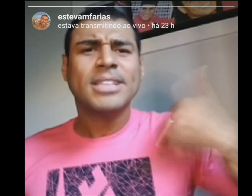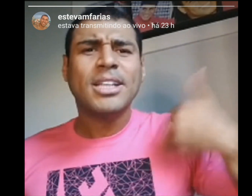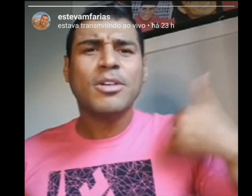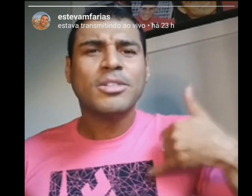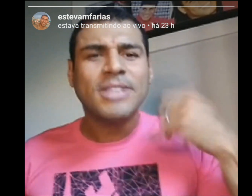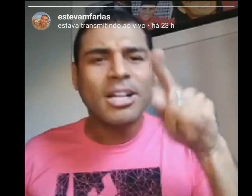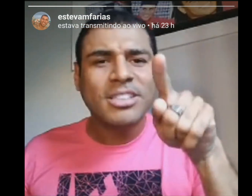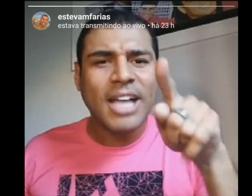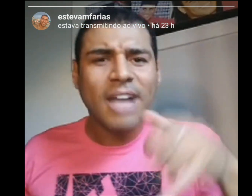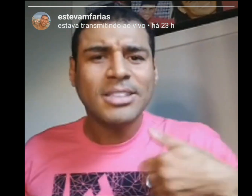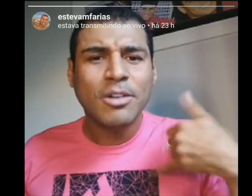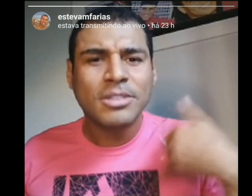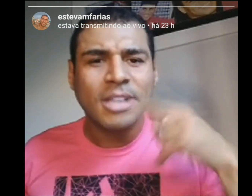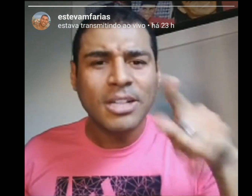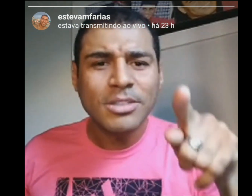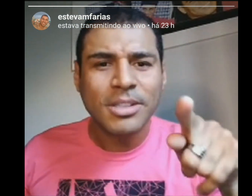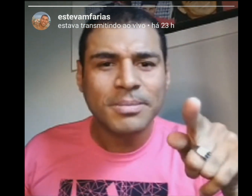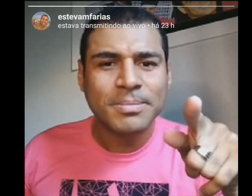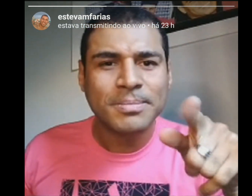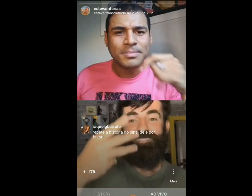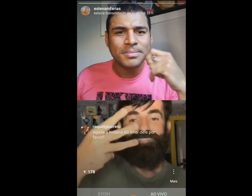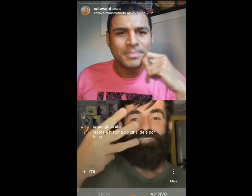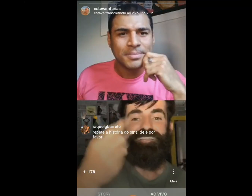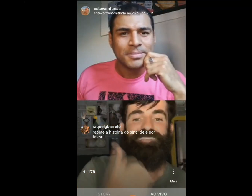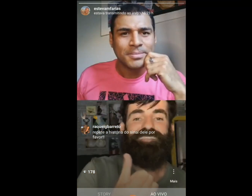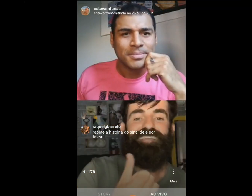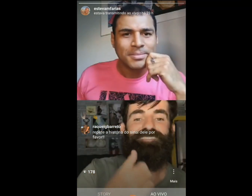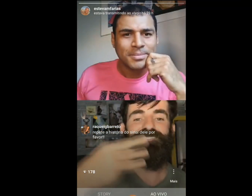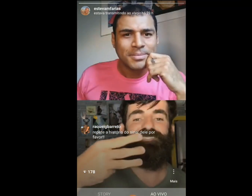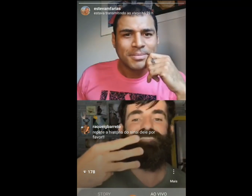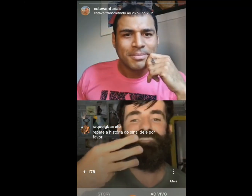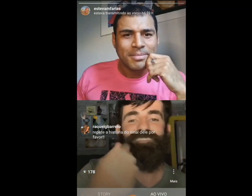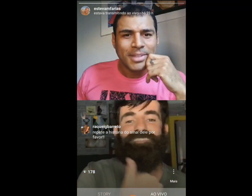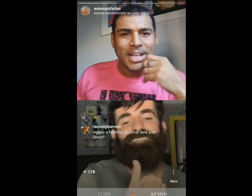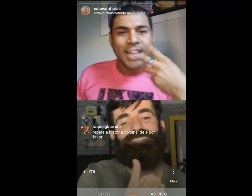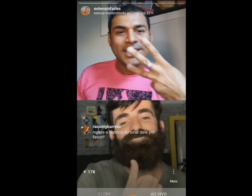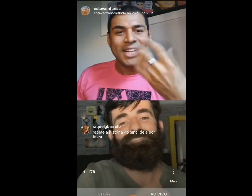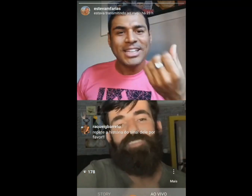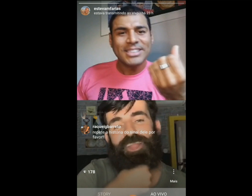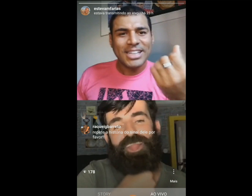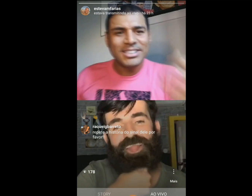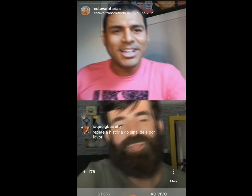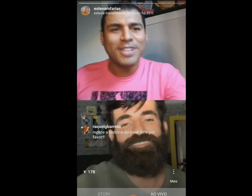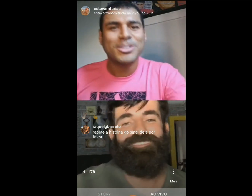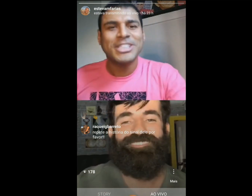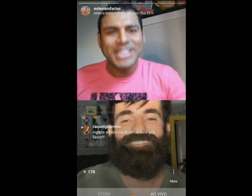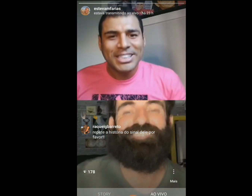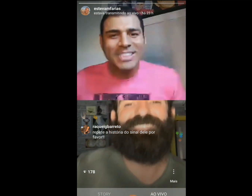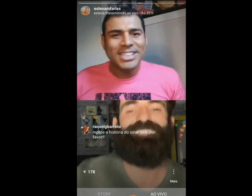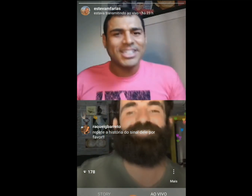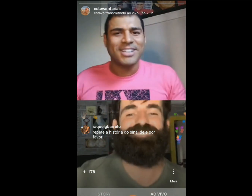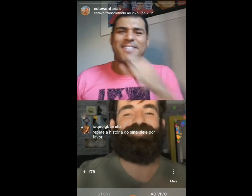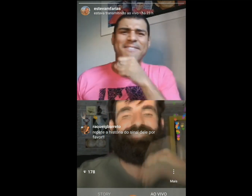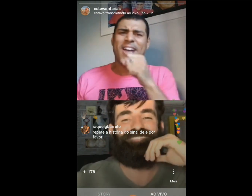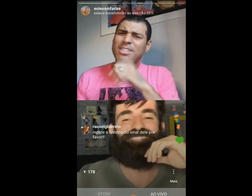quantos anos, Thiago? Você tem quantos anos? Eu tenho 36 anos, já sou um pouquinho velho. 36 anos. Dando